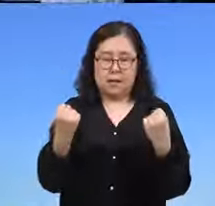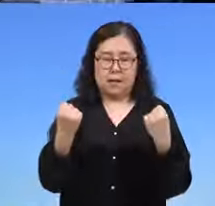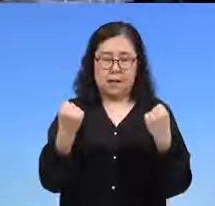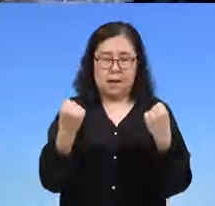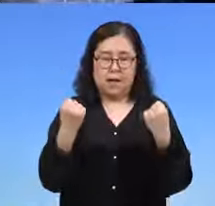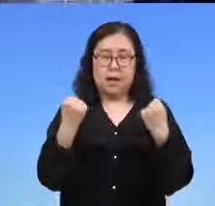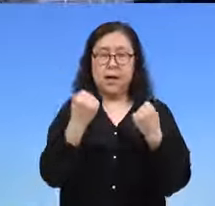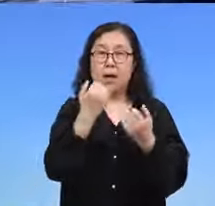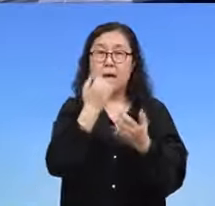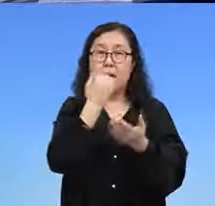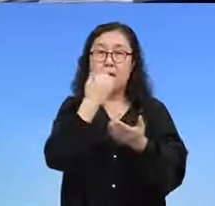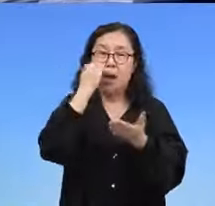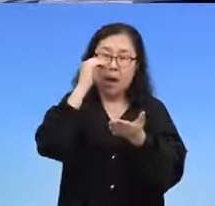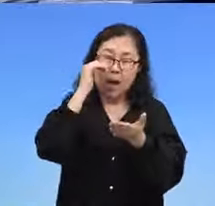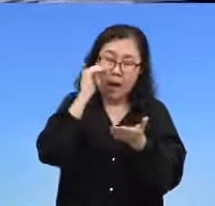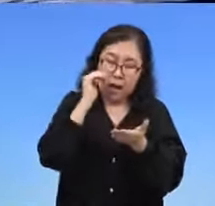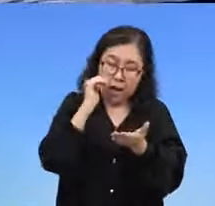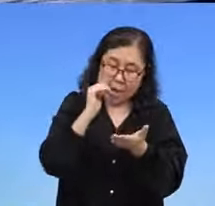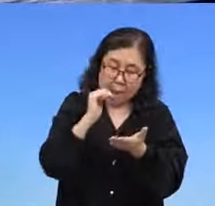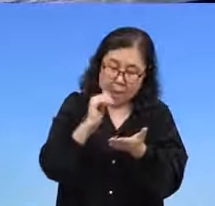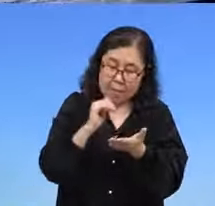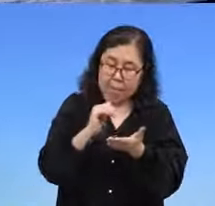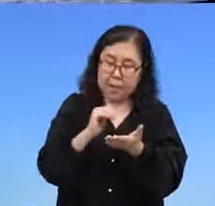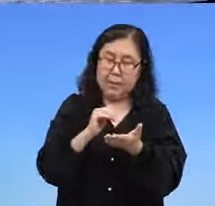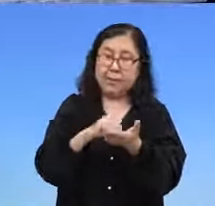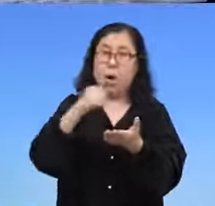은혜 반석과